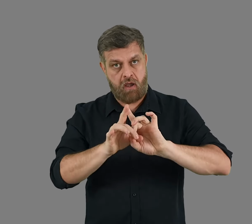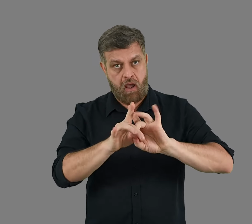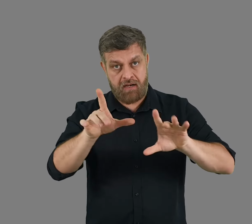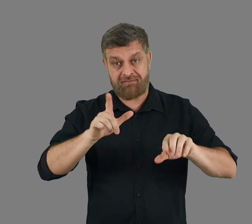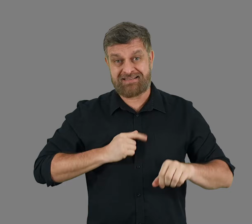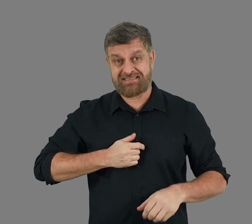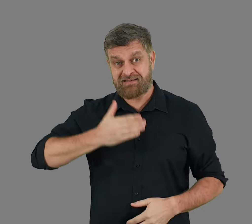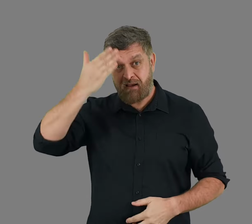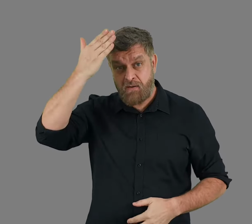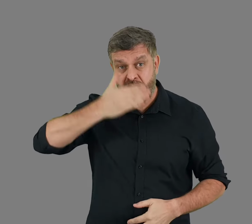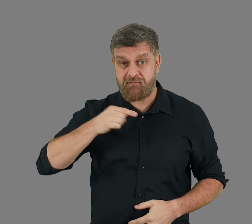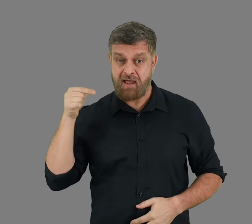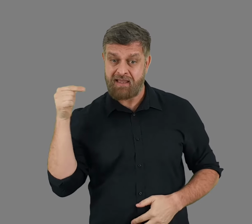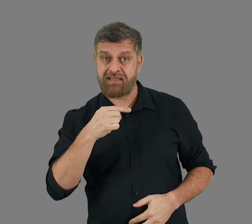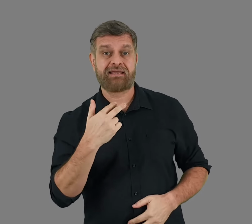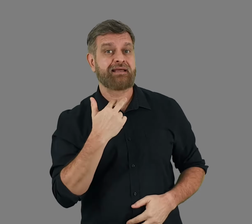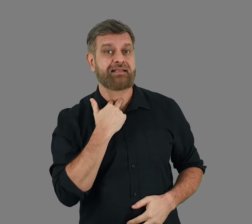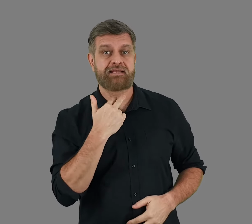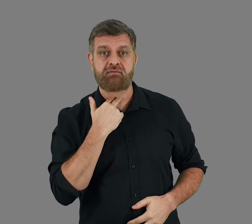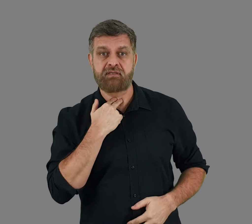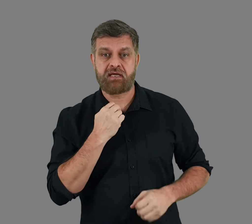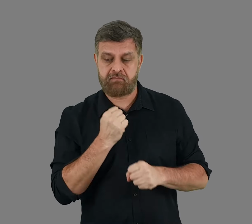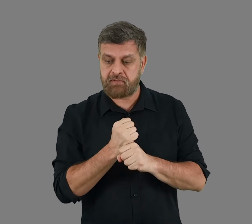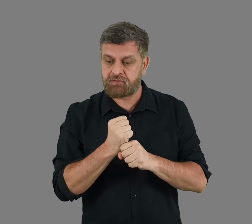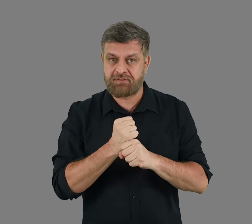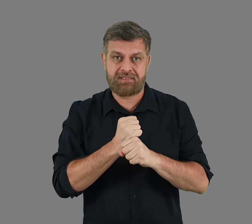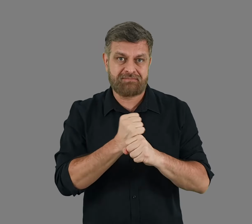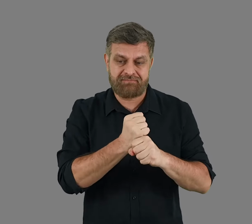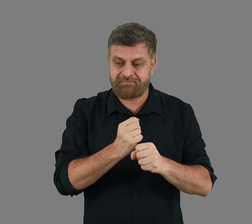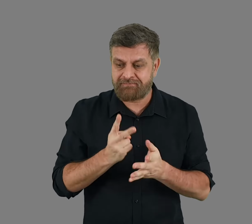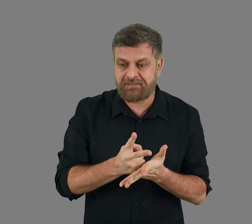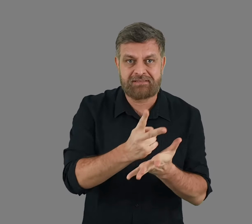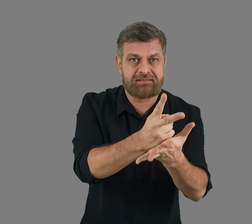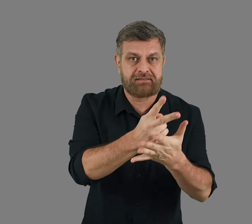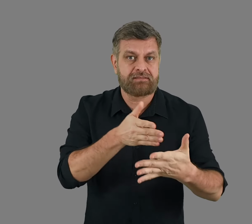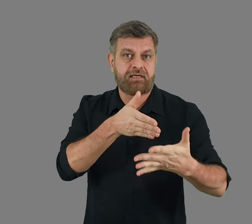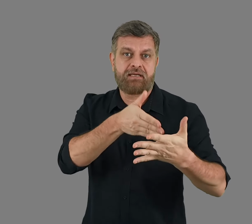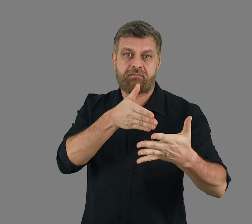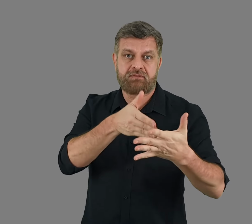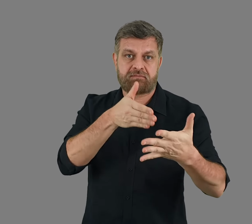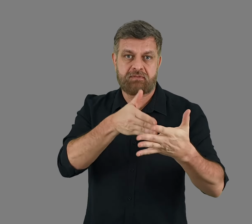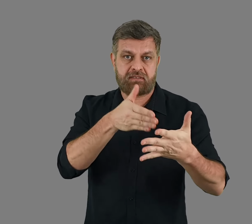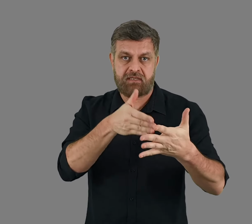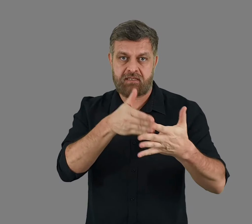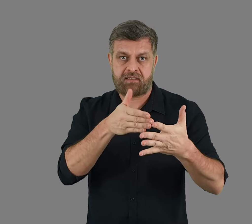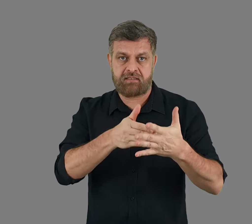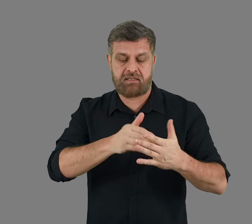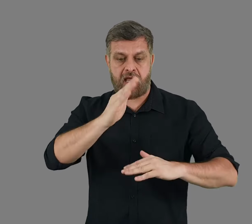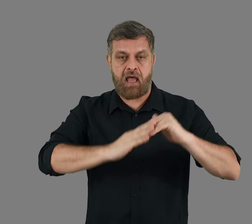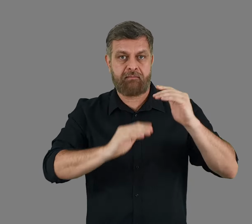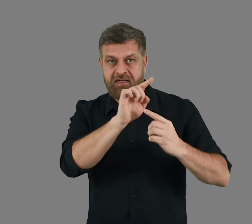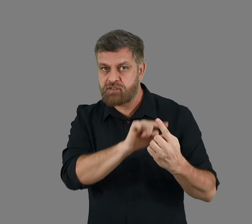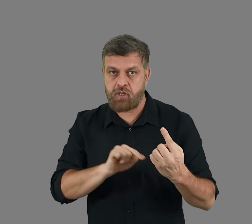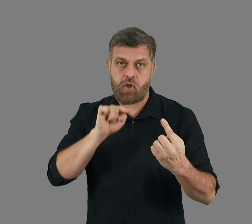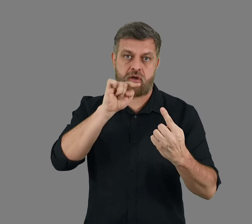constatada a impossibilidade de sua sobrevivência face à impossibilidade da manutenção de seus objetivos sociais